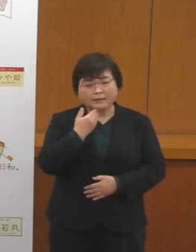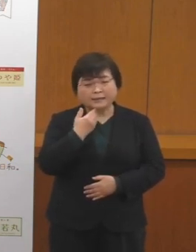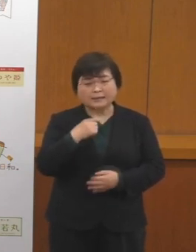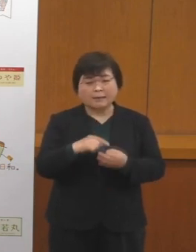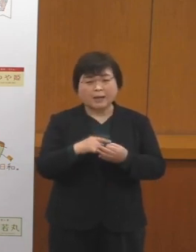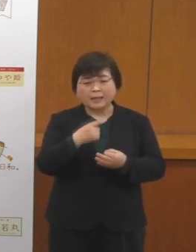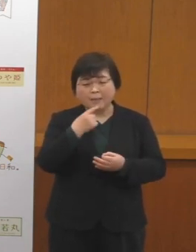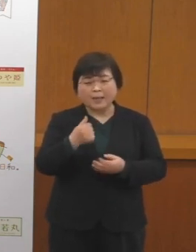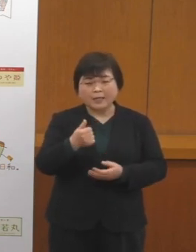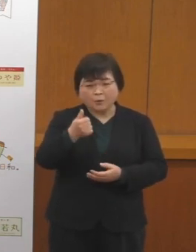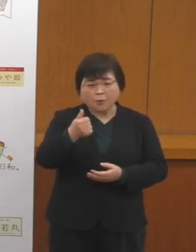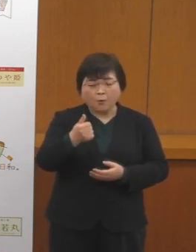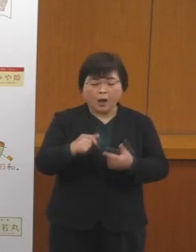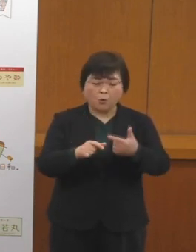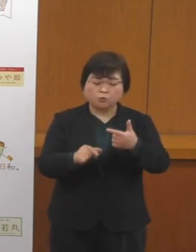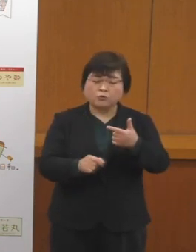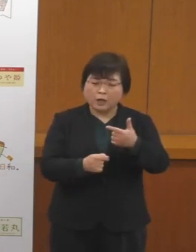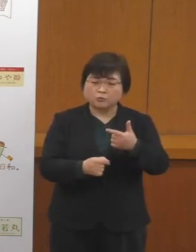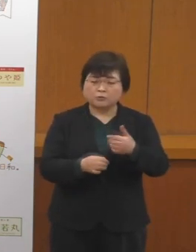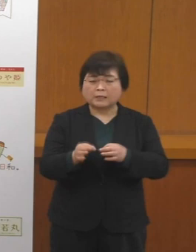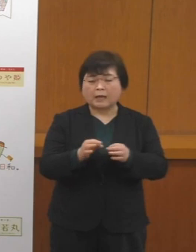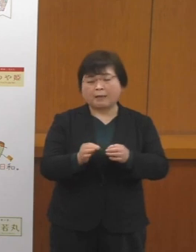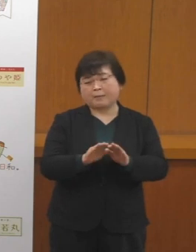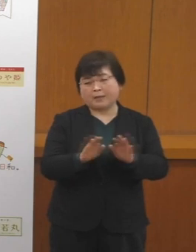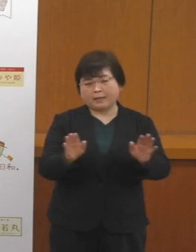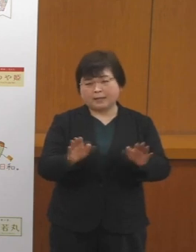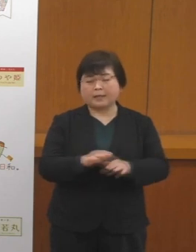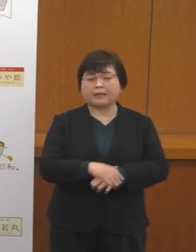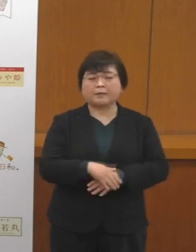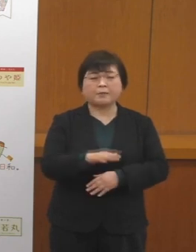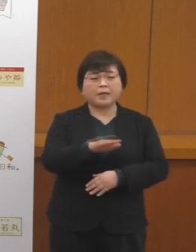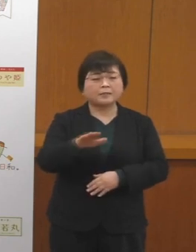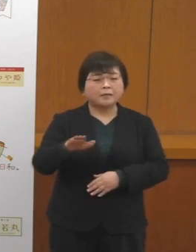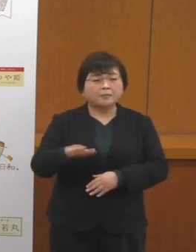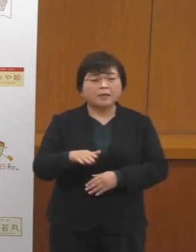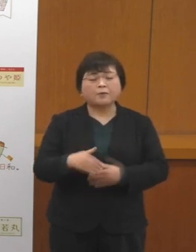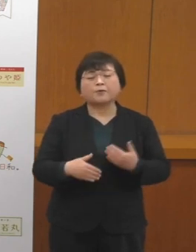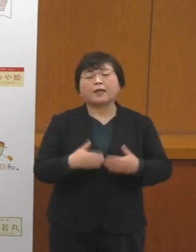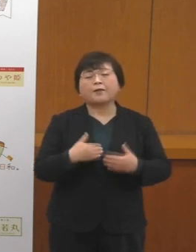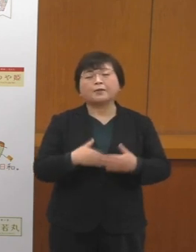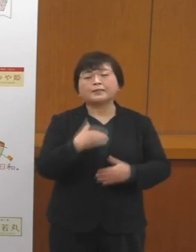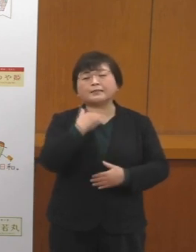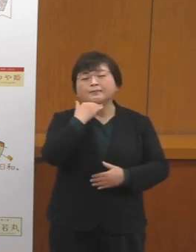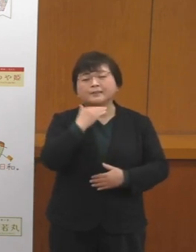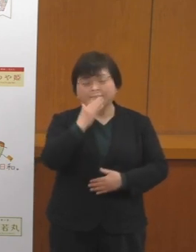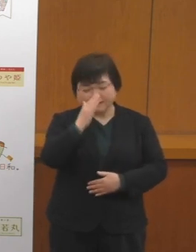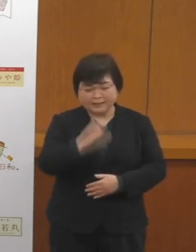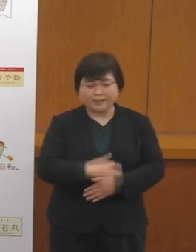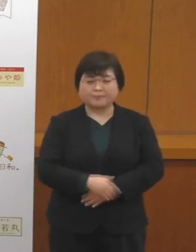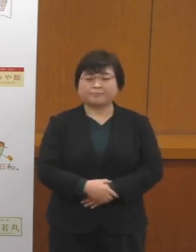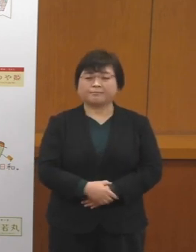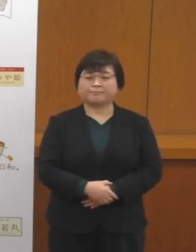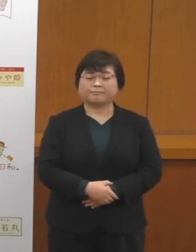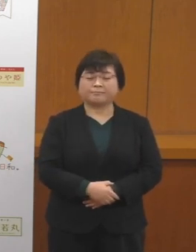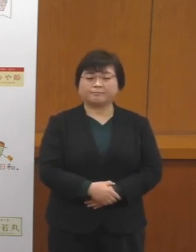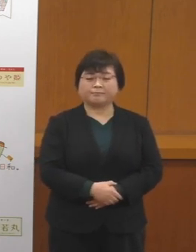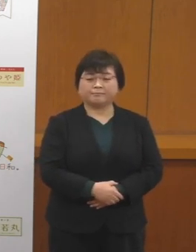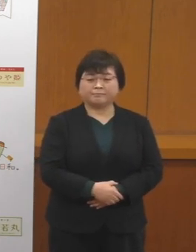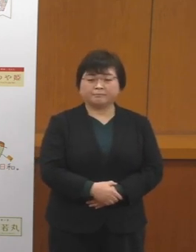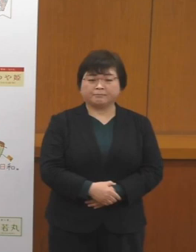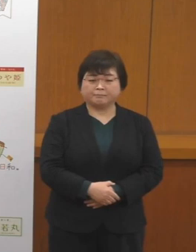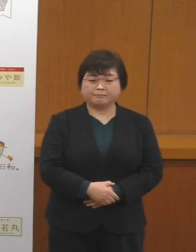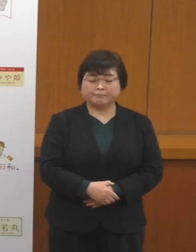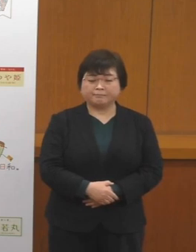山形紅葉は6月に出荷されます皆様どうぞお楽しみにお待ちになってください